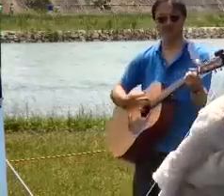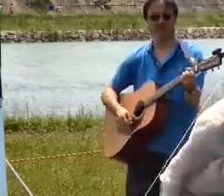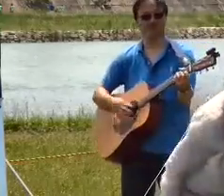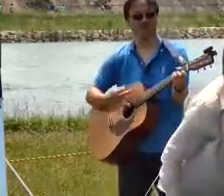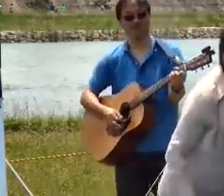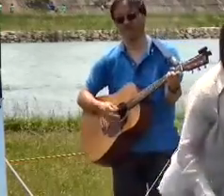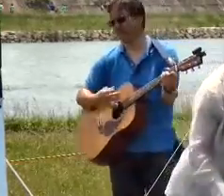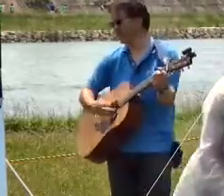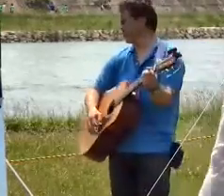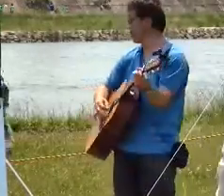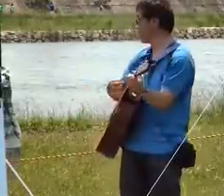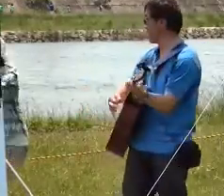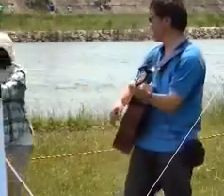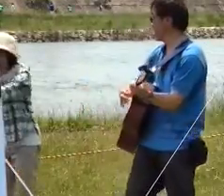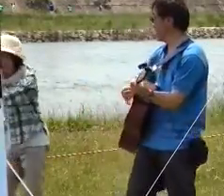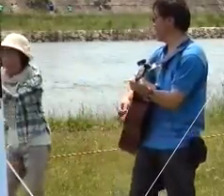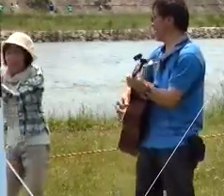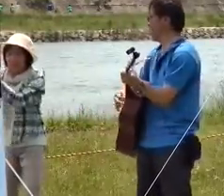愛の花を咲かせよう。